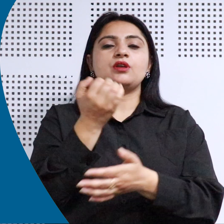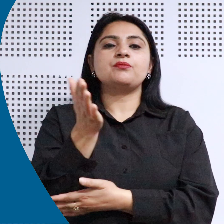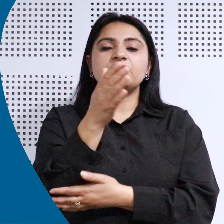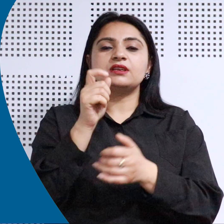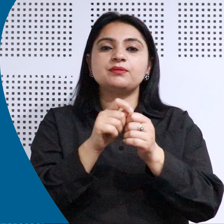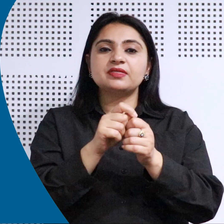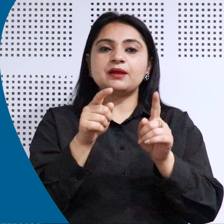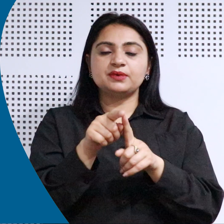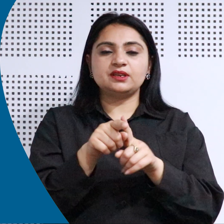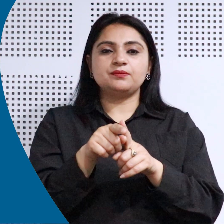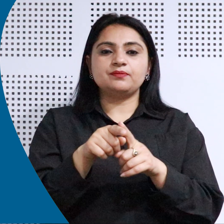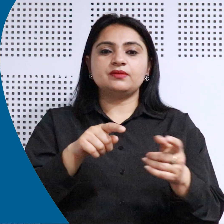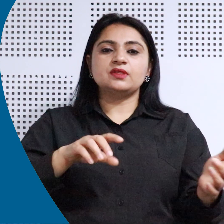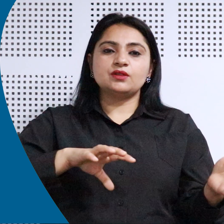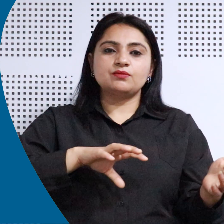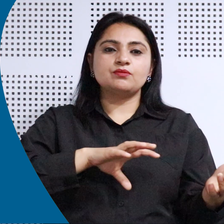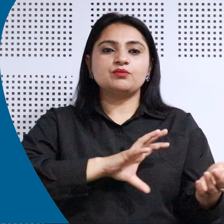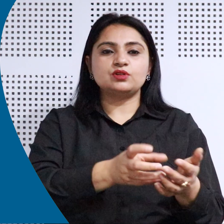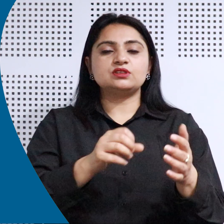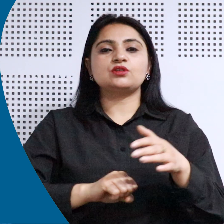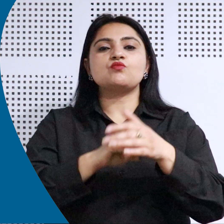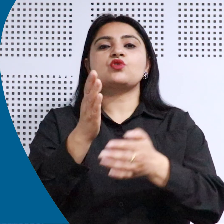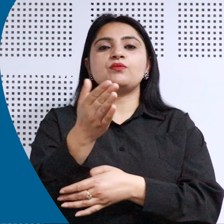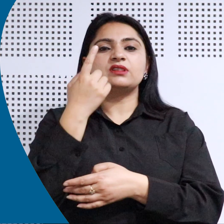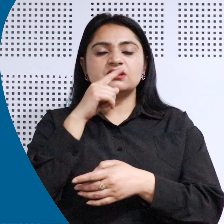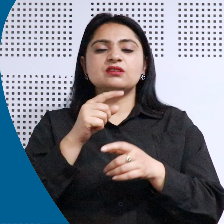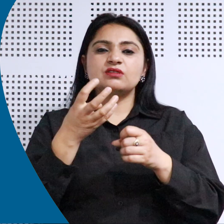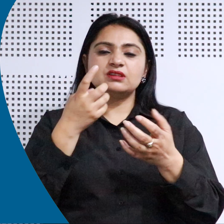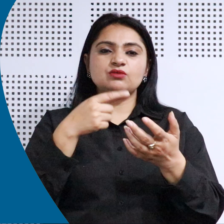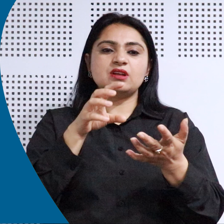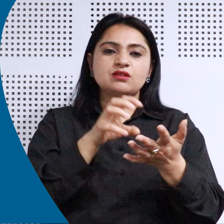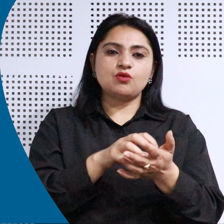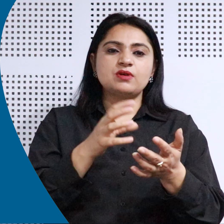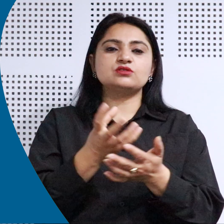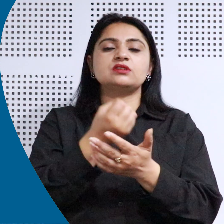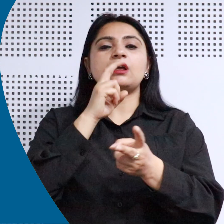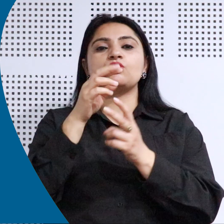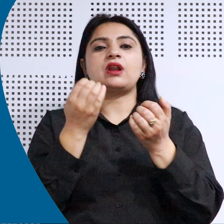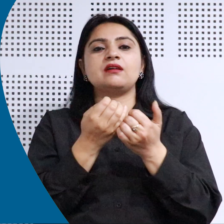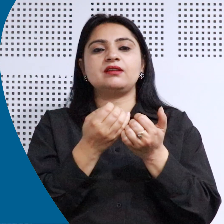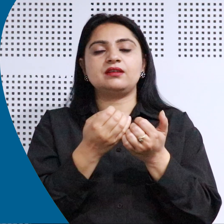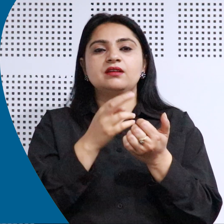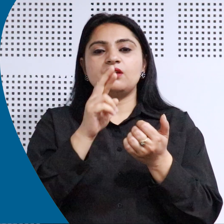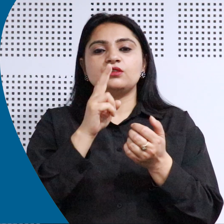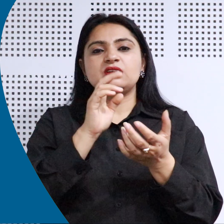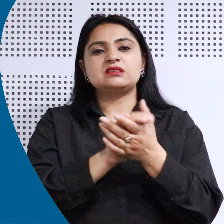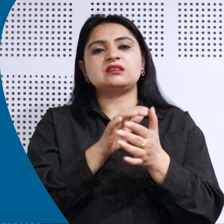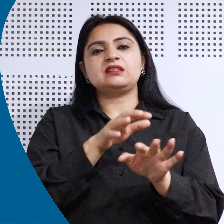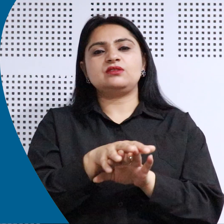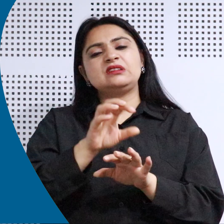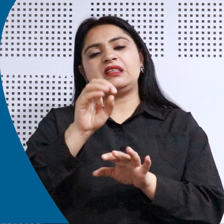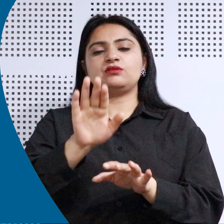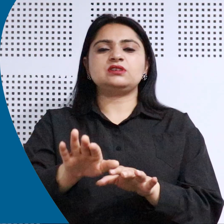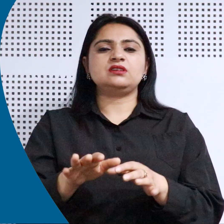चाहिँ प्रदेशको चाहिँ मुख्यमन्त्रीदेखि लिएर कयौँ ठाउँमा चाहिँ संहिताको कुरा गर्दा ती साथीहरू चाहिँ होइन दिएकै छ